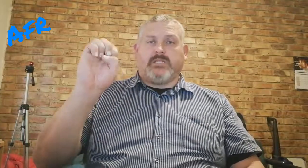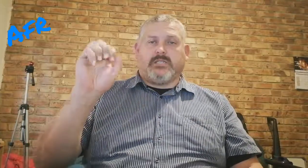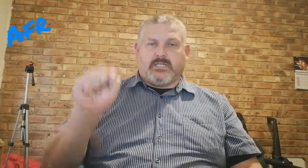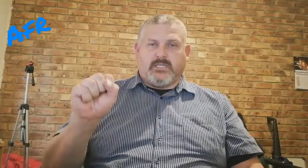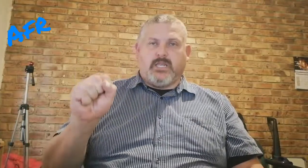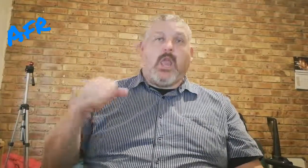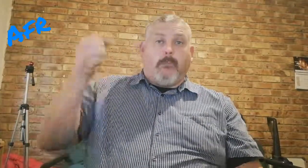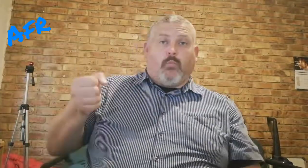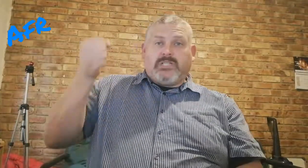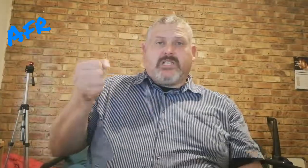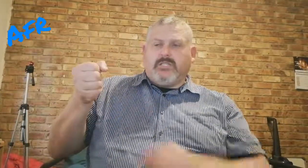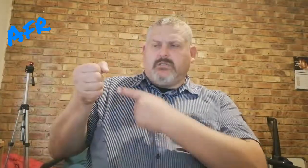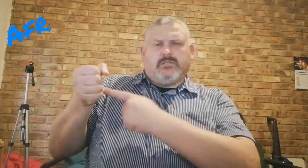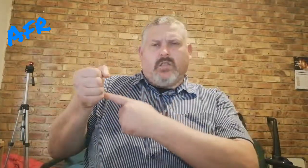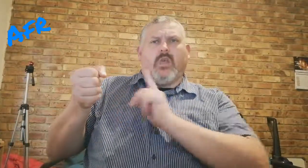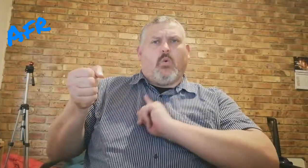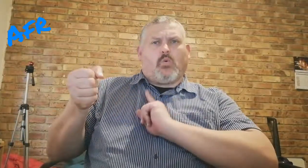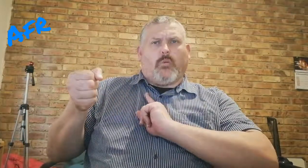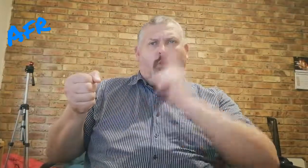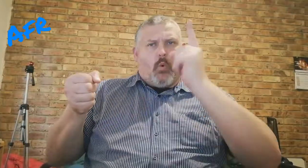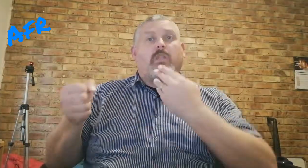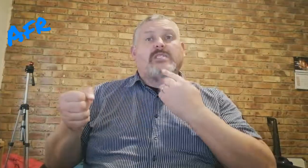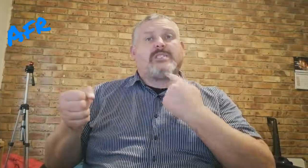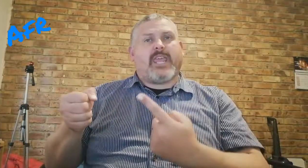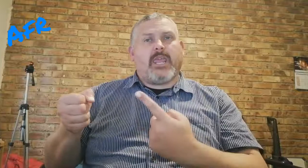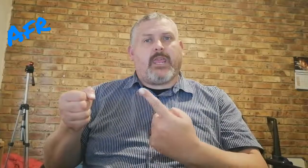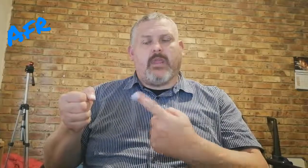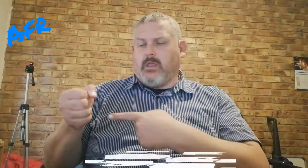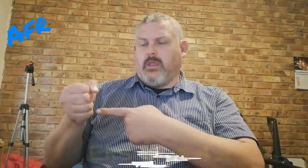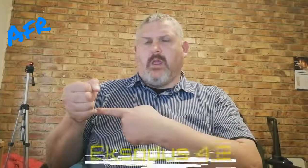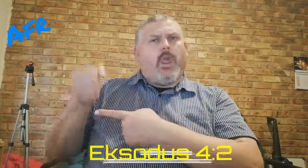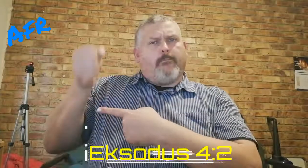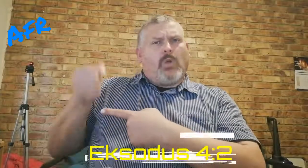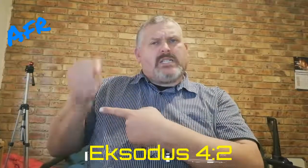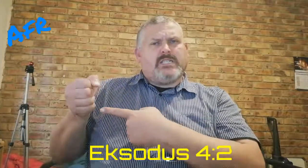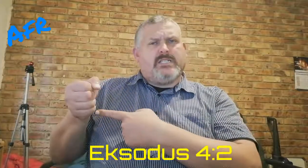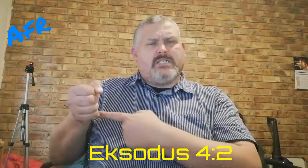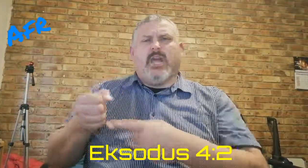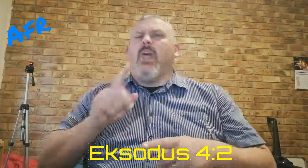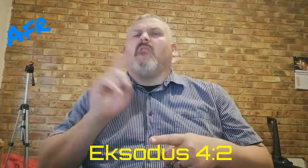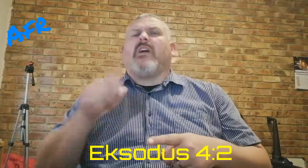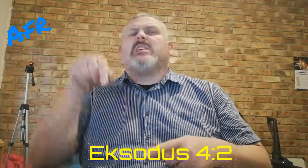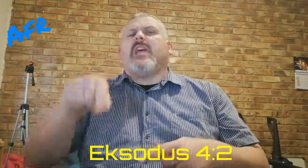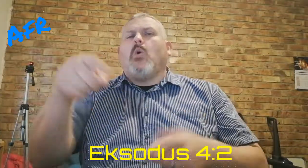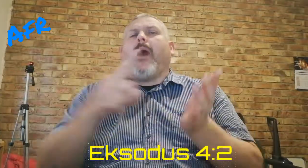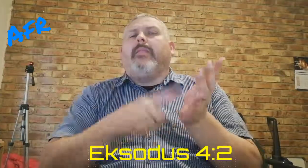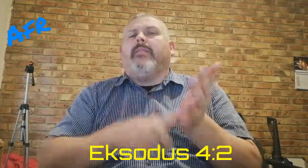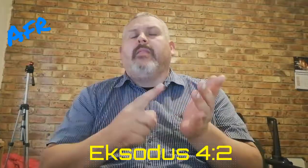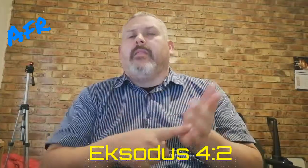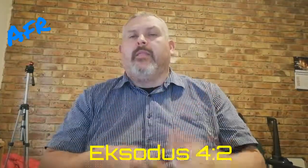is Moses, hoe kom God sê, Moses, wat is in jou hand?